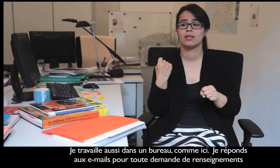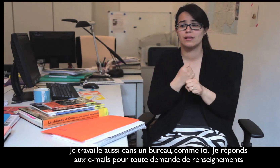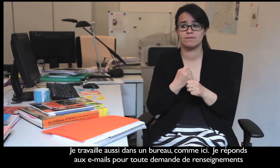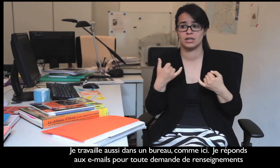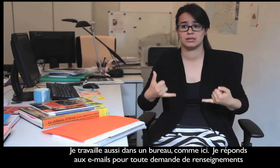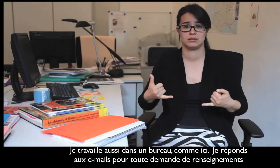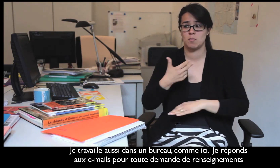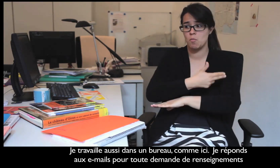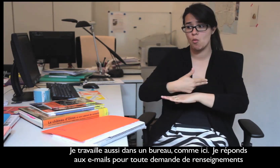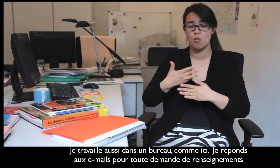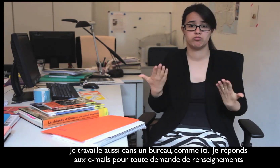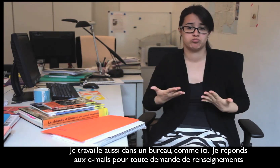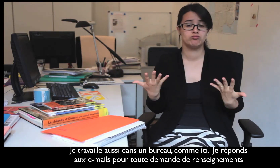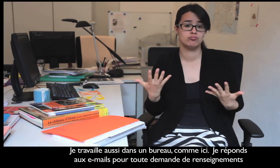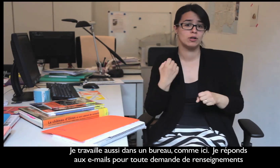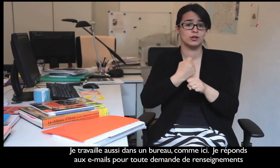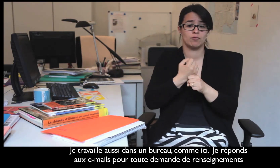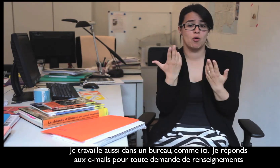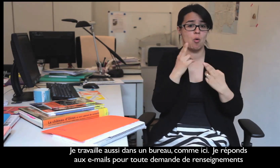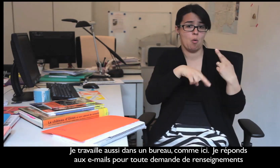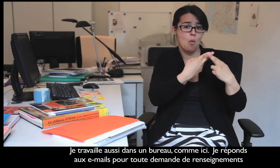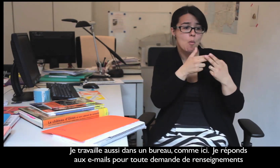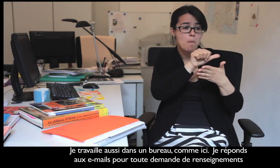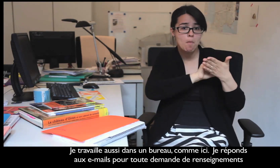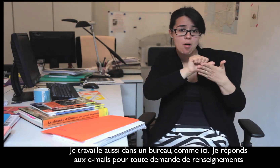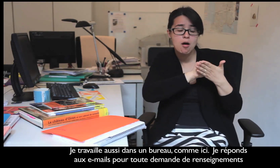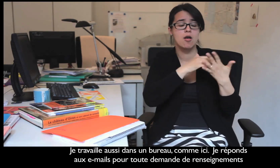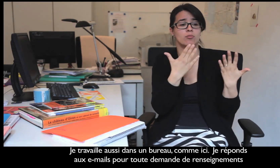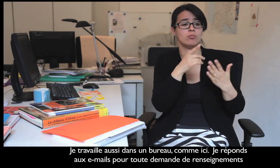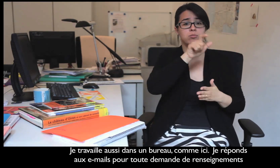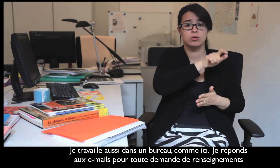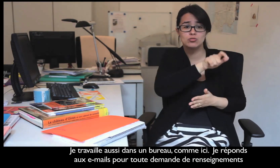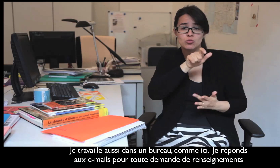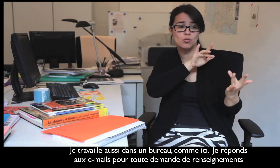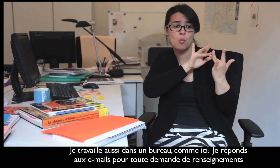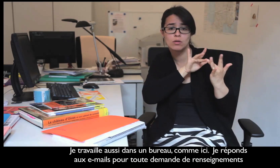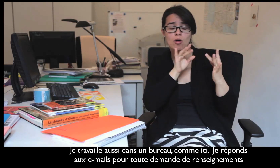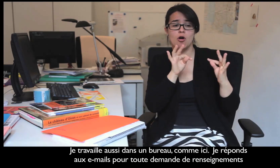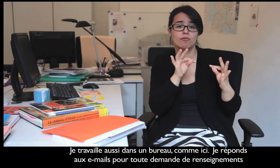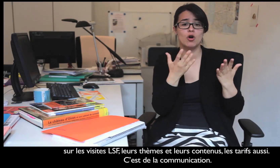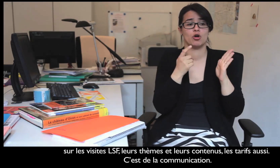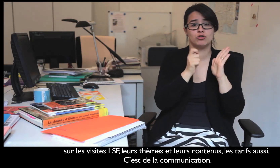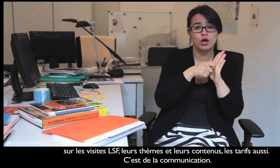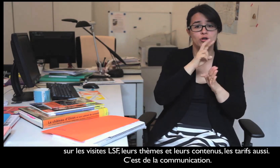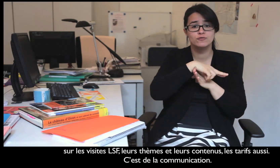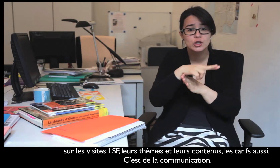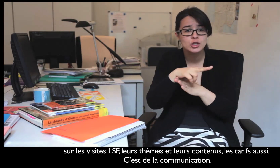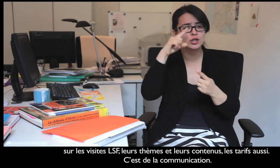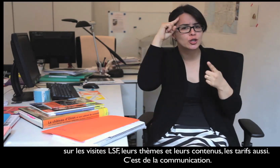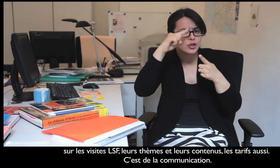Je travaille aussi dans un bureau comme ici. Je réponds aux emails pour toute demande de renseignements sur les visites à l'SF,